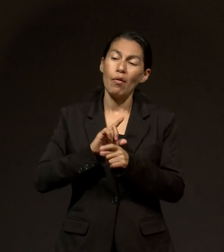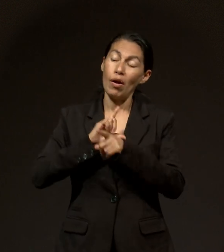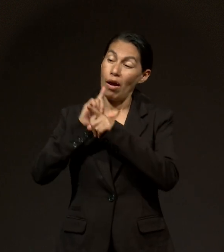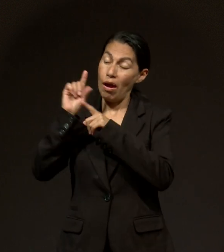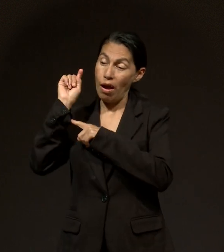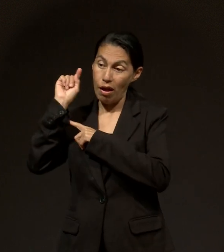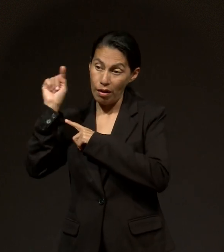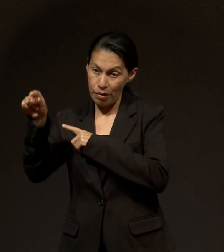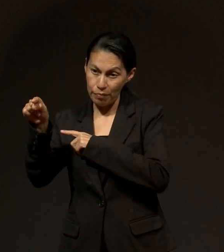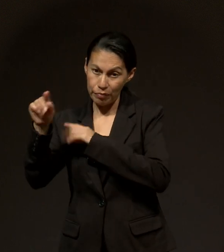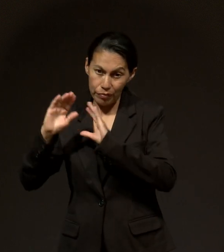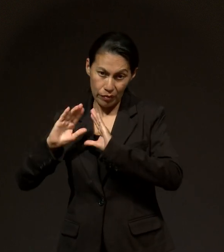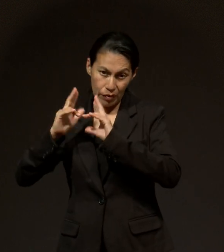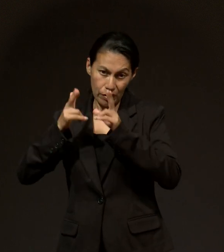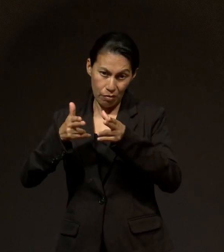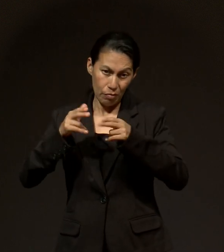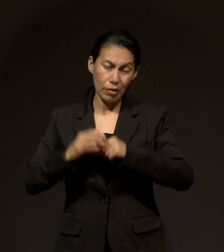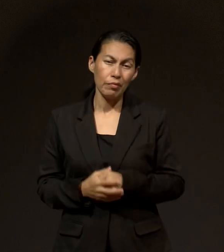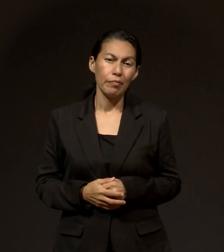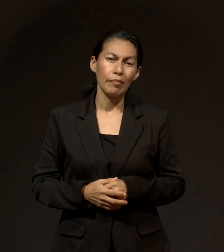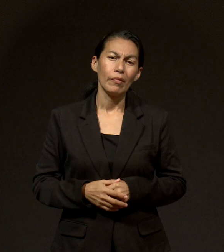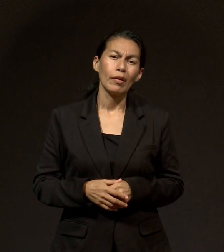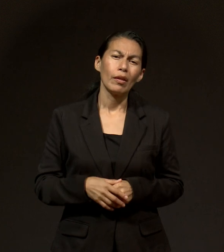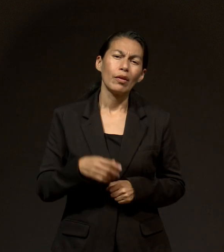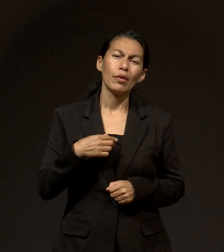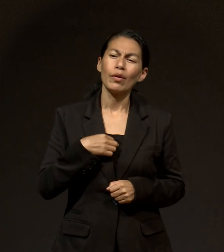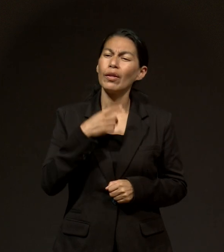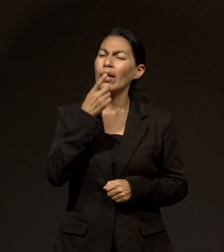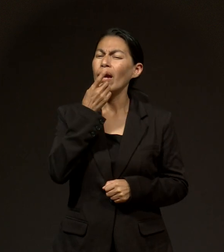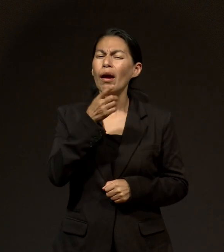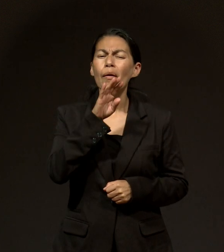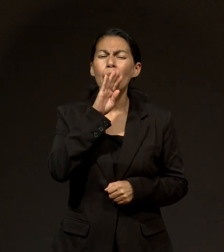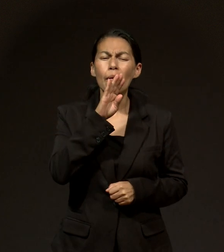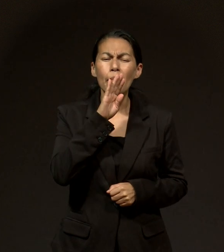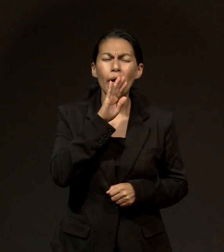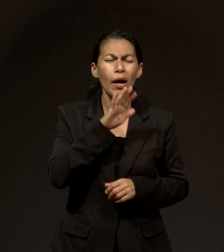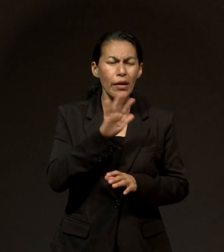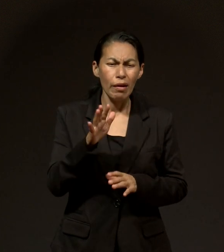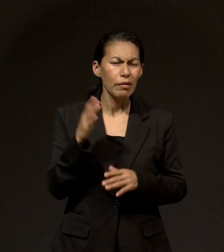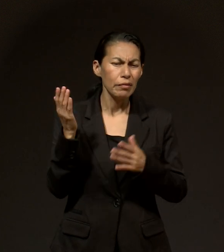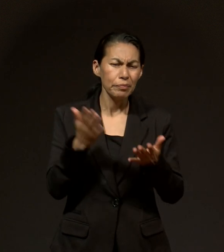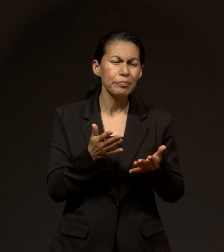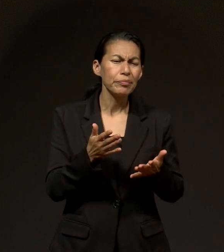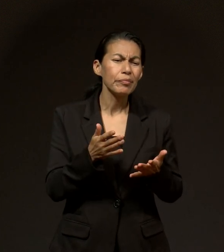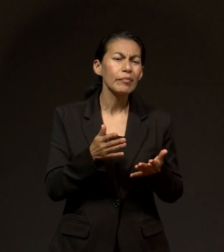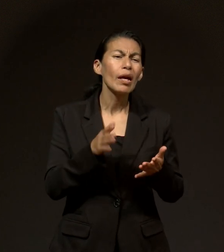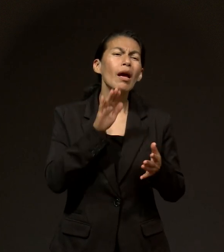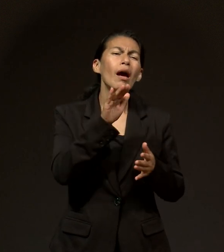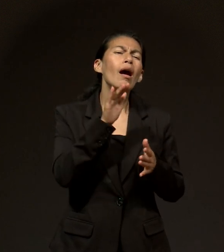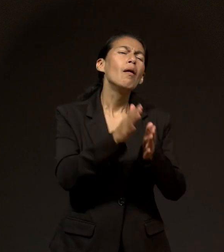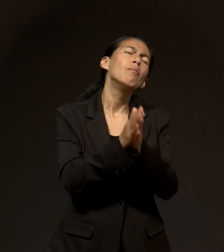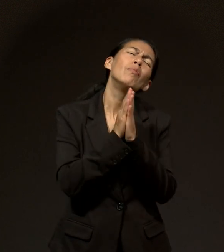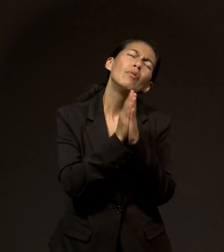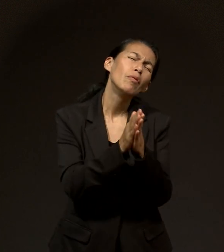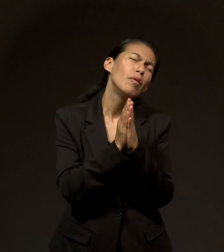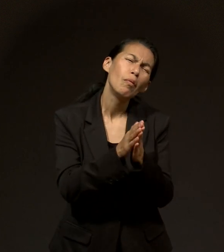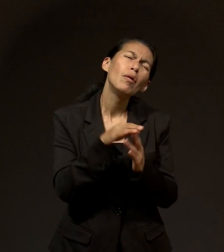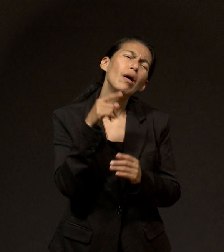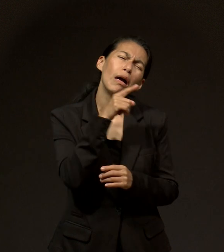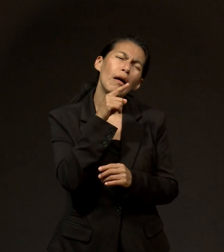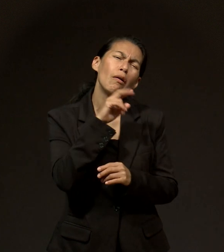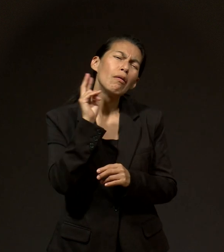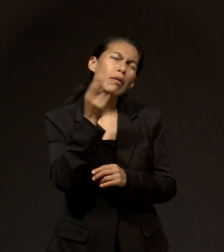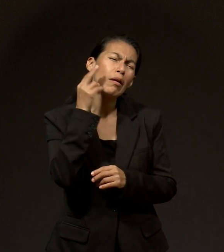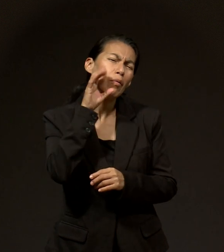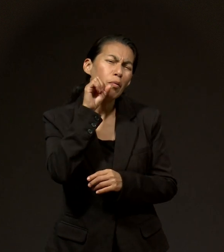regreso otra vez a Chiapas. Y fui con mi mamá y llegando, pues le dije, conocí la Universidad de Montemorelos. Y yo quiero estudiar